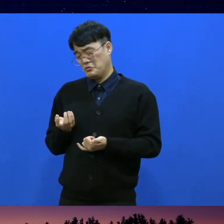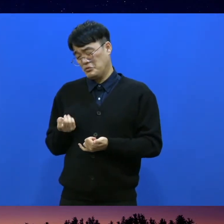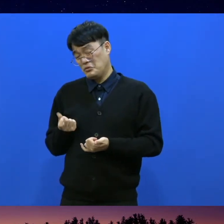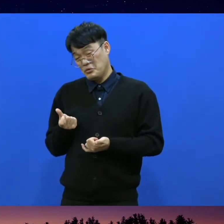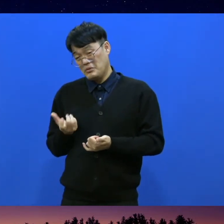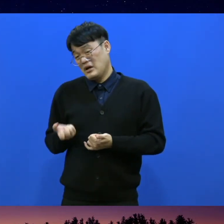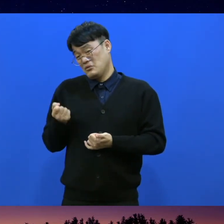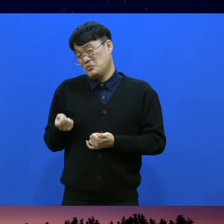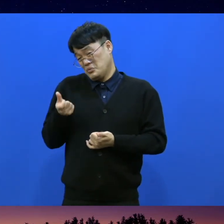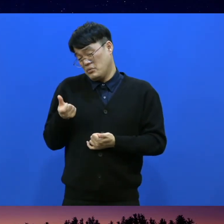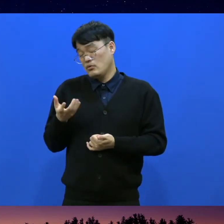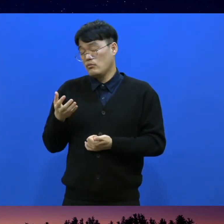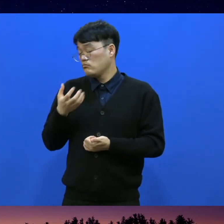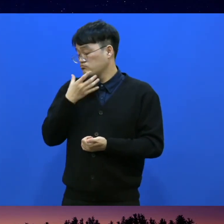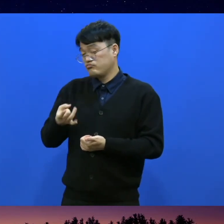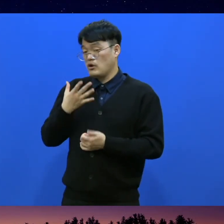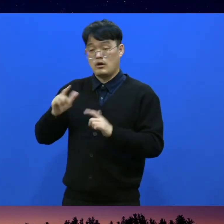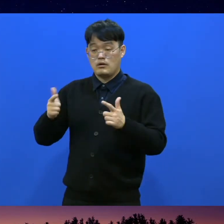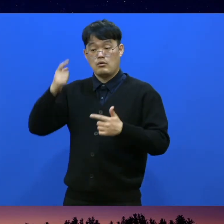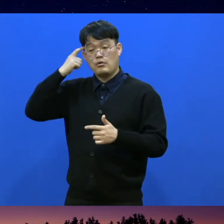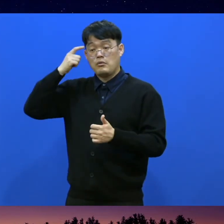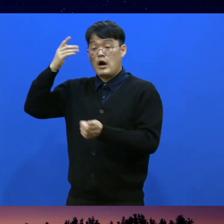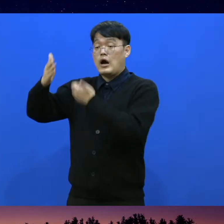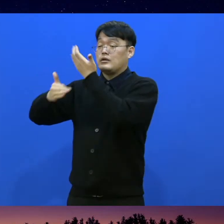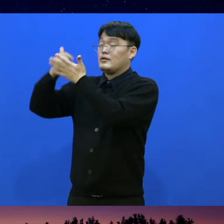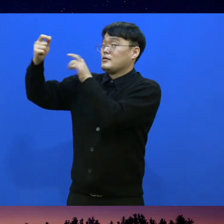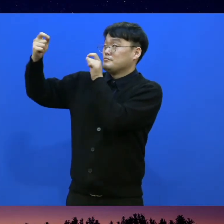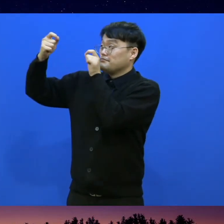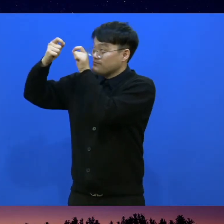거예요. 이유는 뭘까요? 하나님과의 거리 때문에.